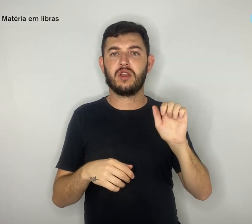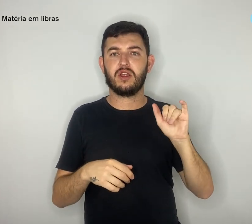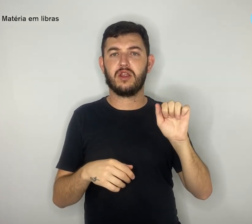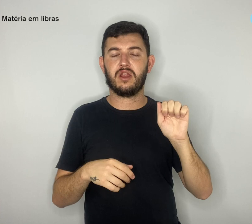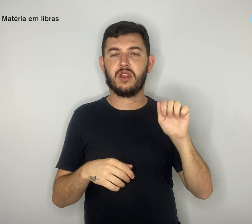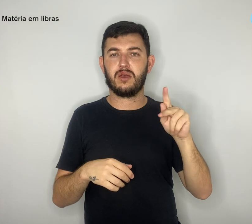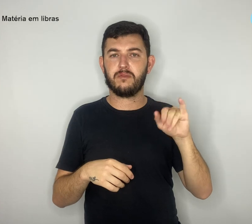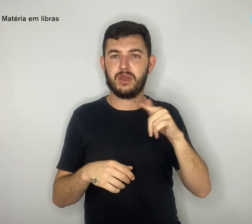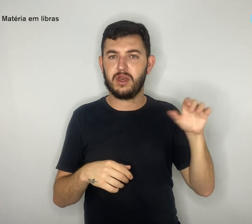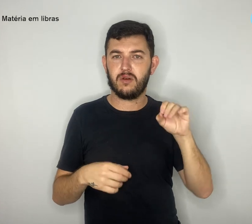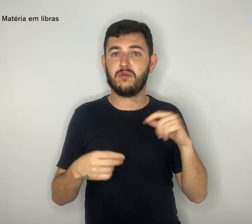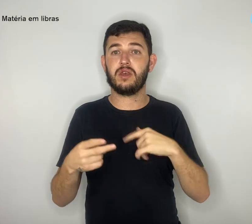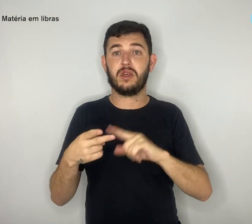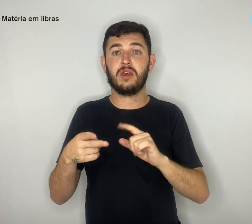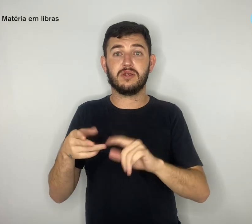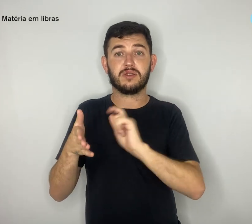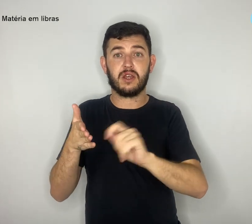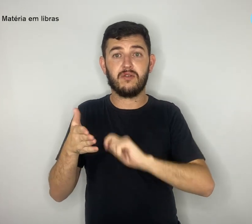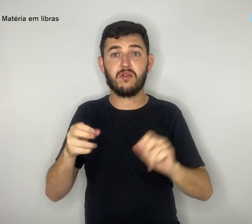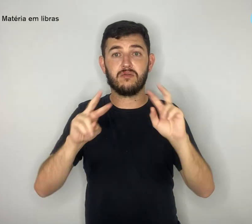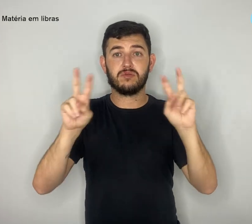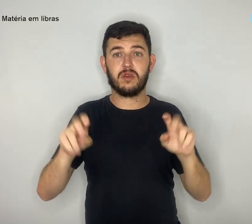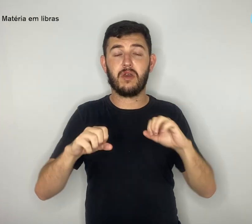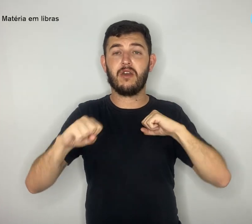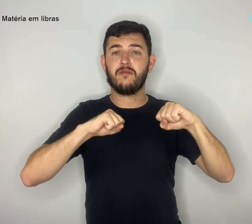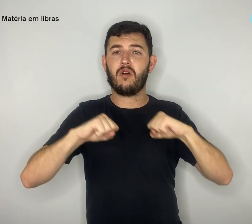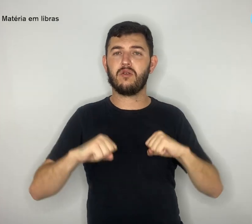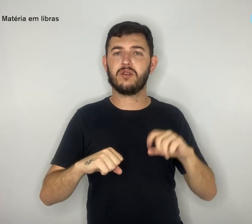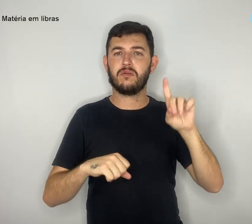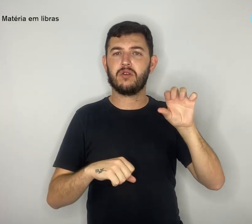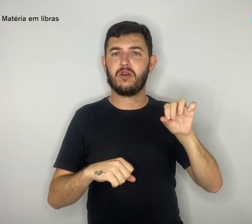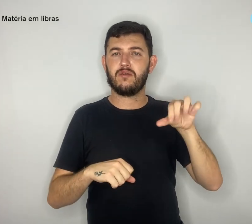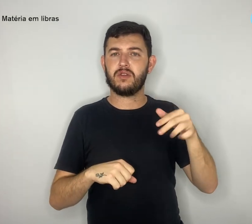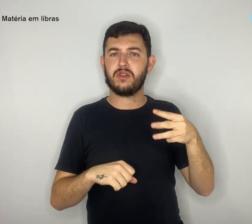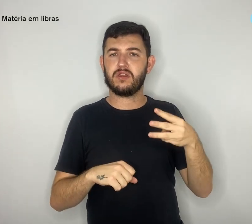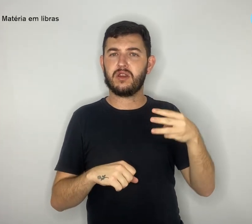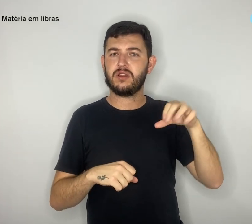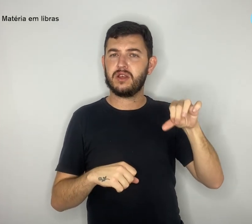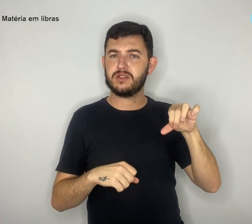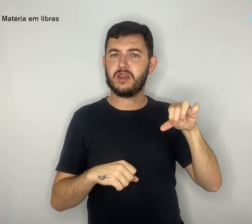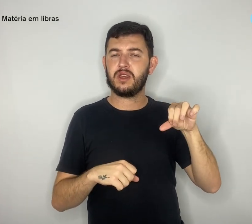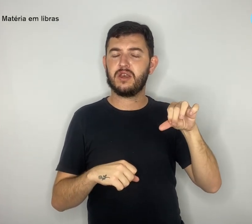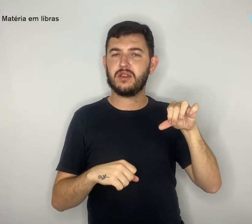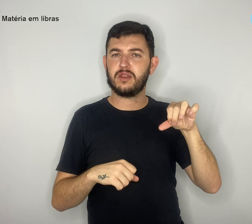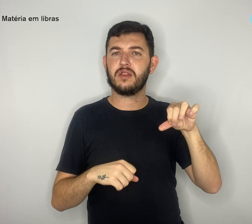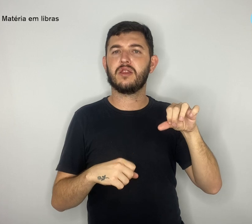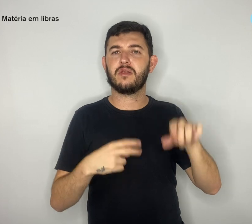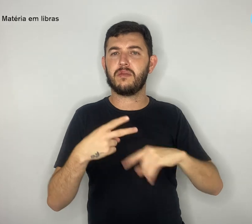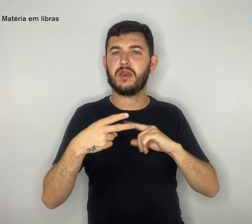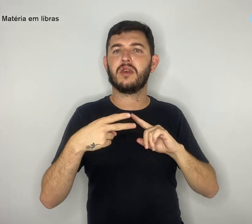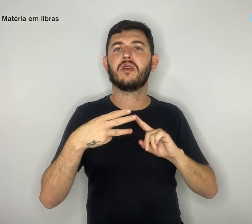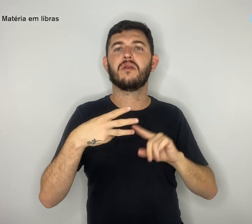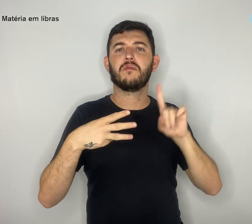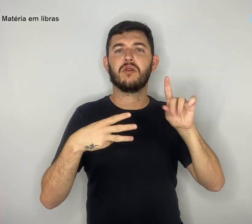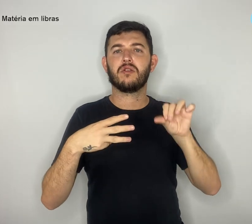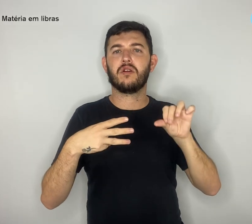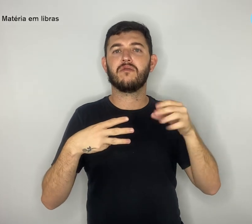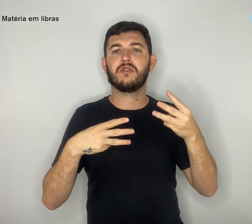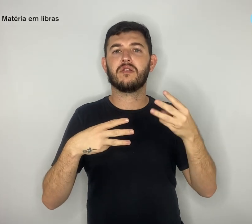1936-1939 na Palestina. No Brasil, apesar de termos um governo federal contrário a qualquer tipo